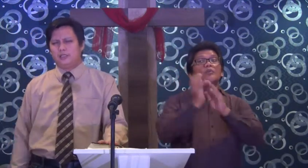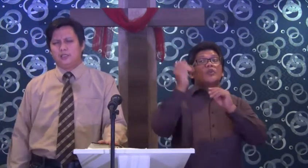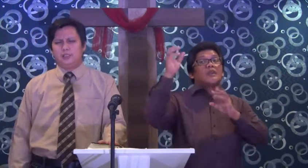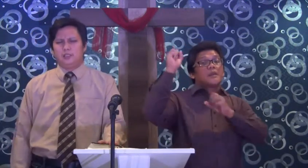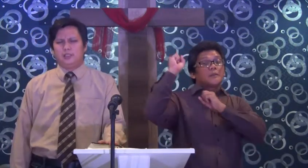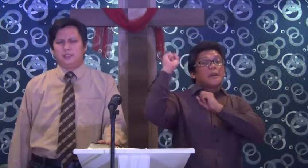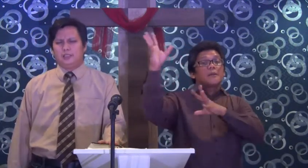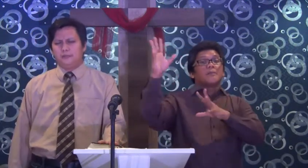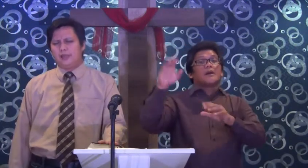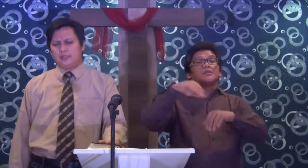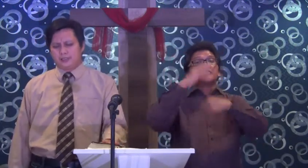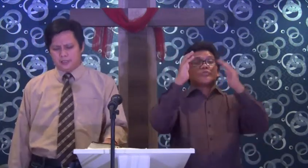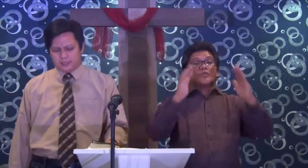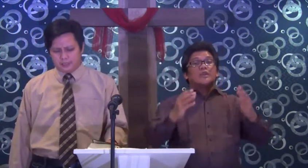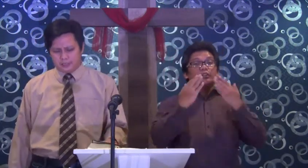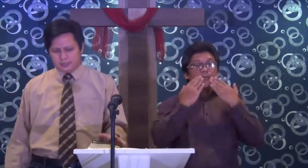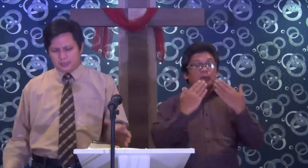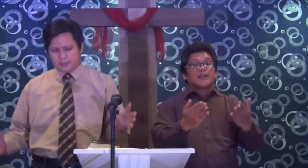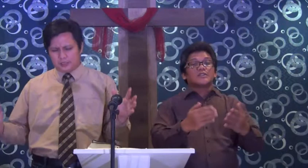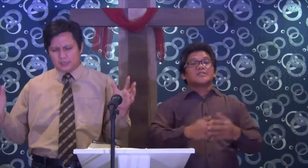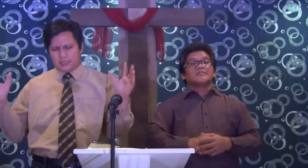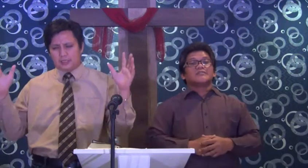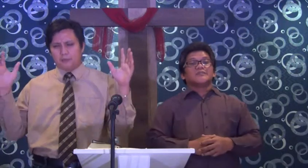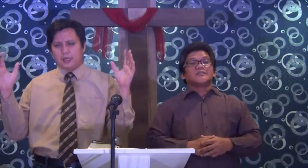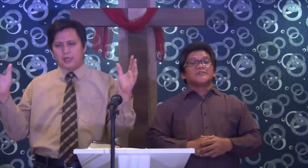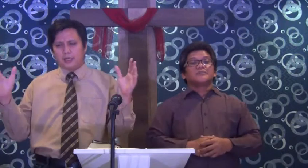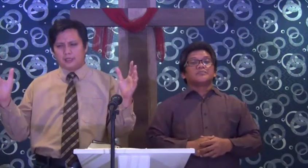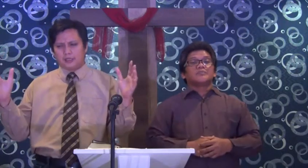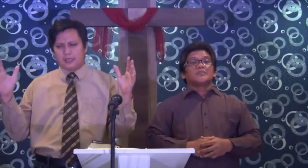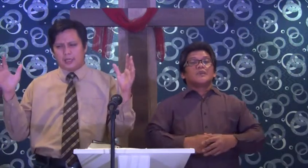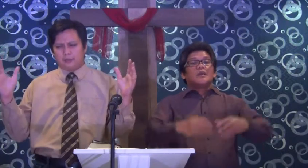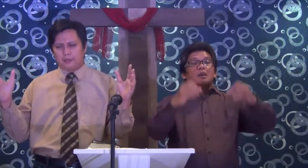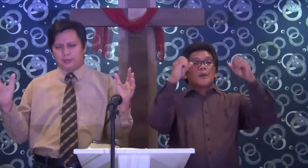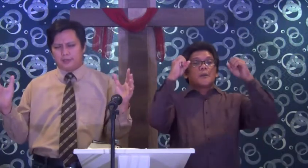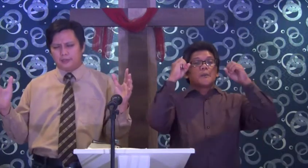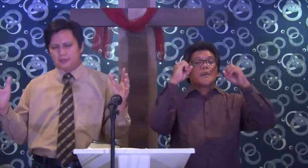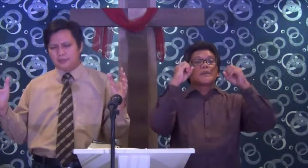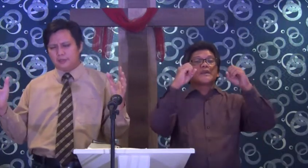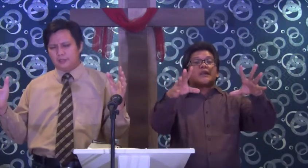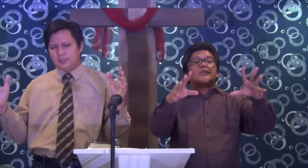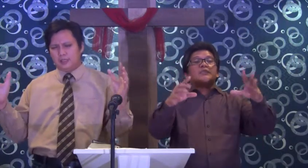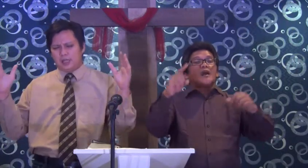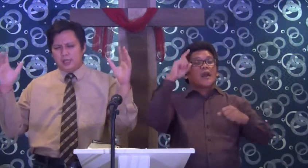sorga. Terima kasih, kiranya berkat dari Allah Bapa,